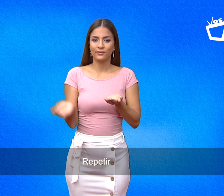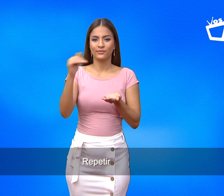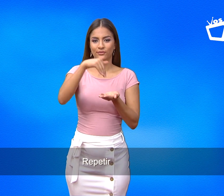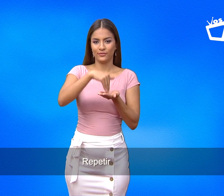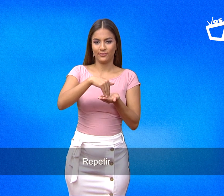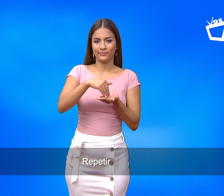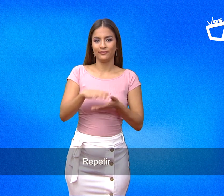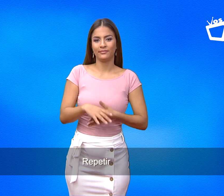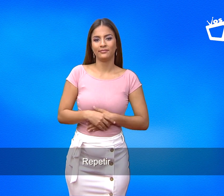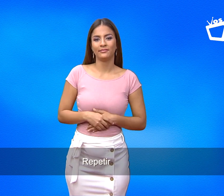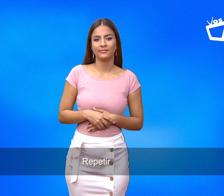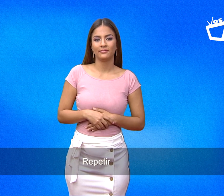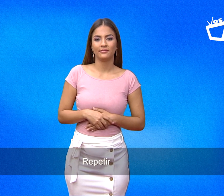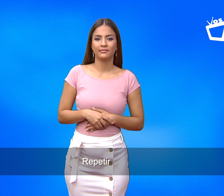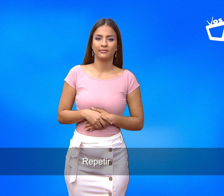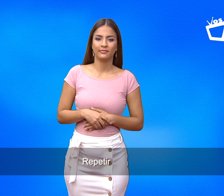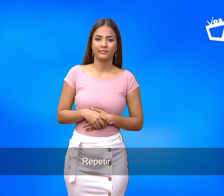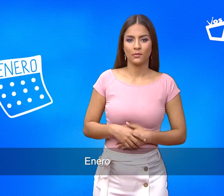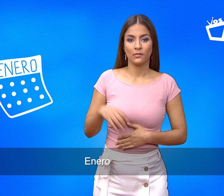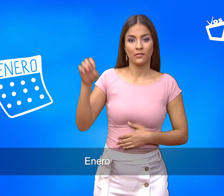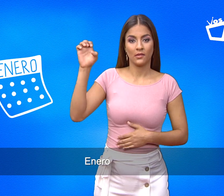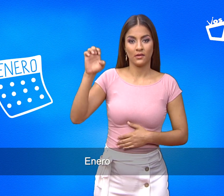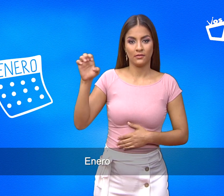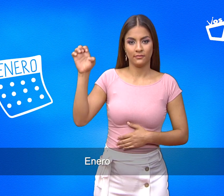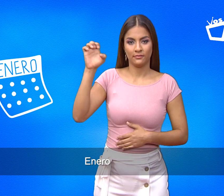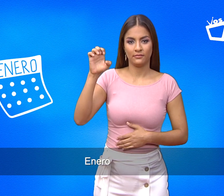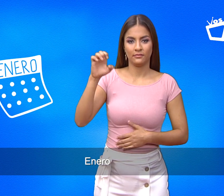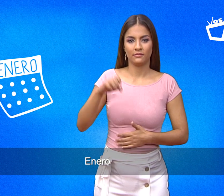y repetir enero